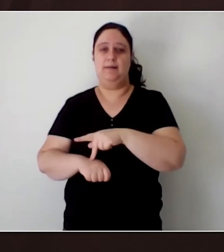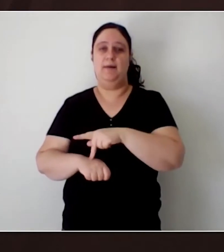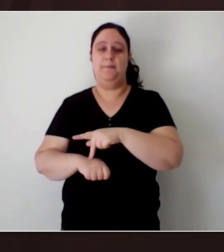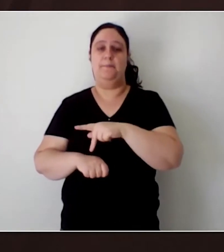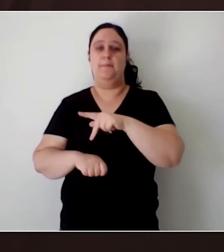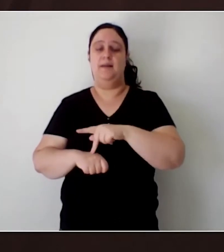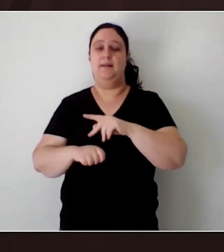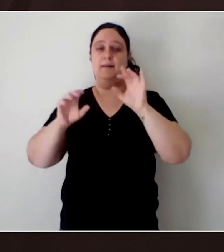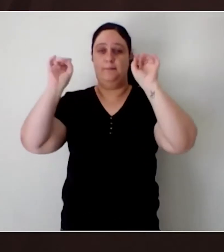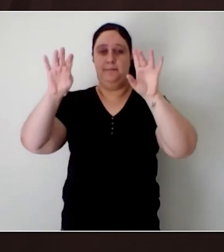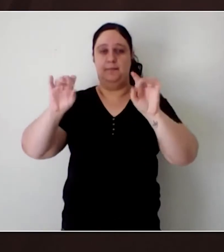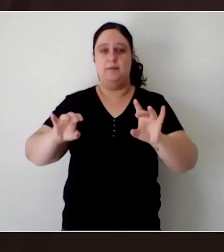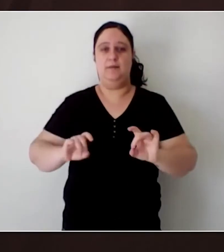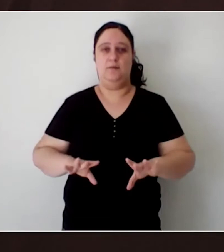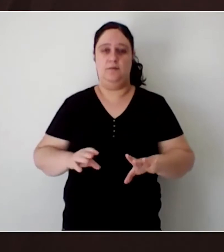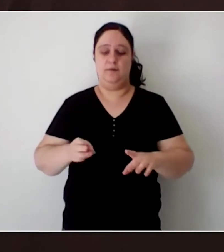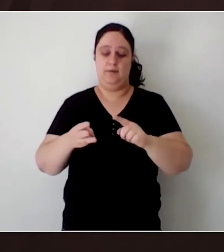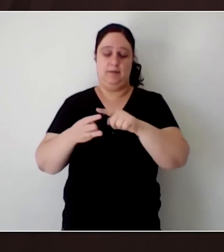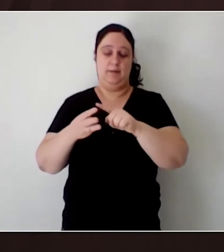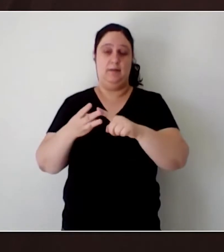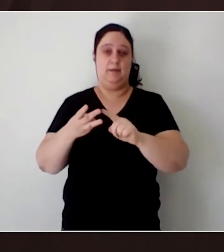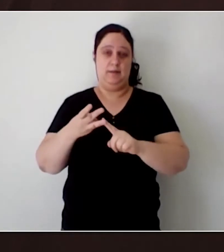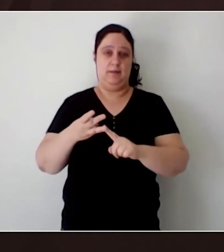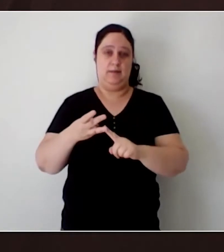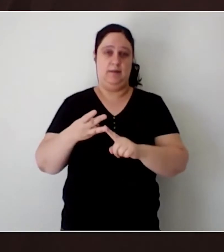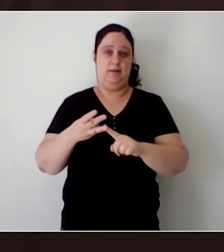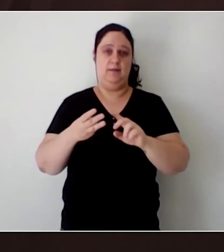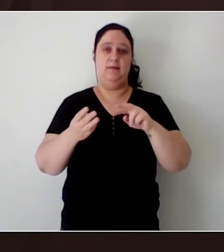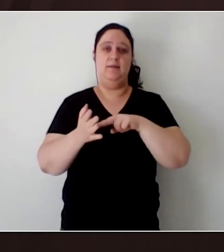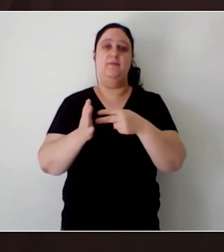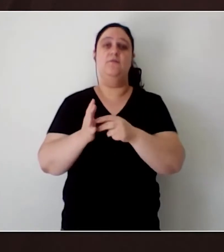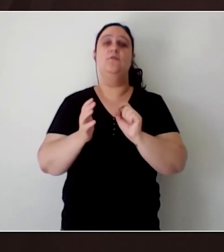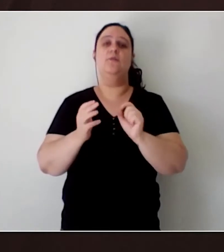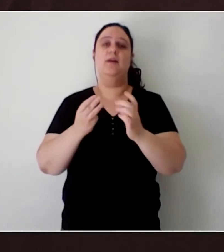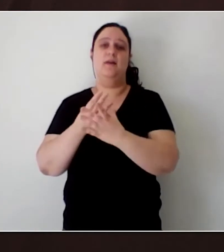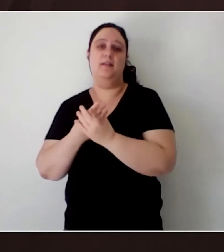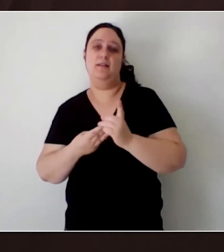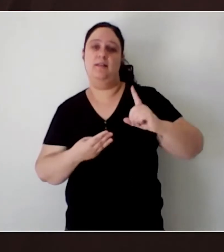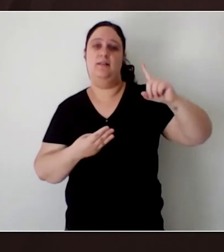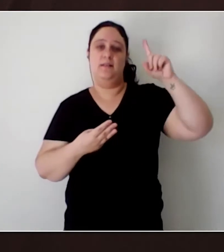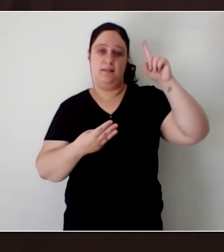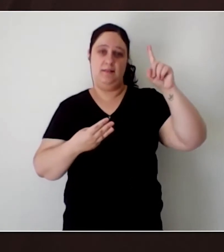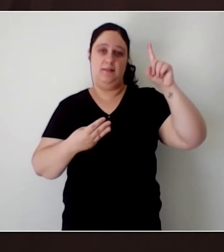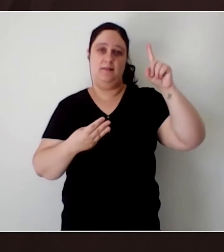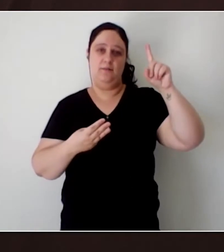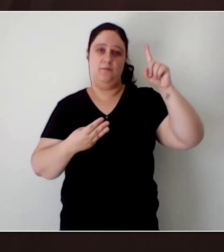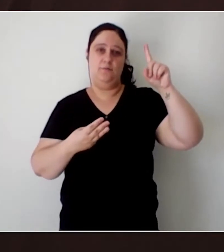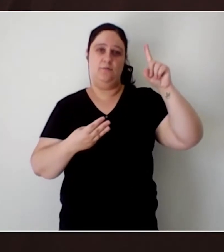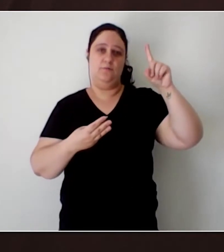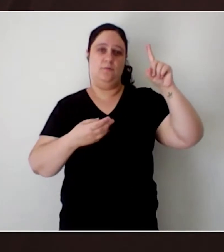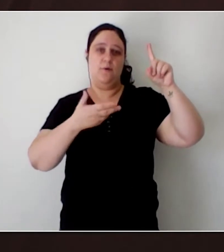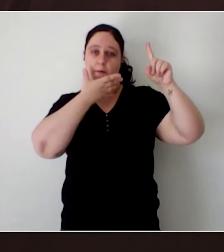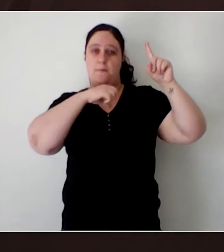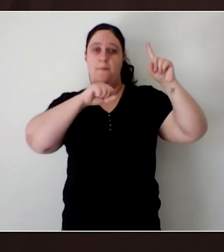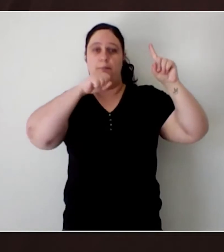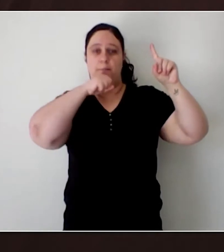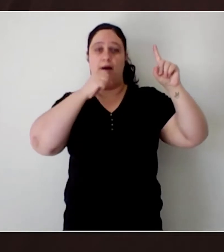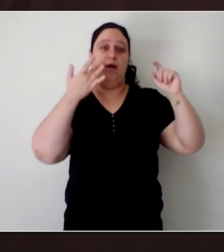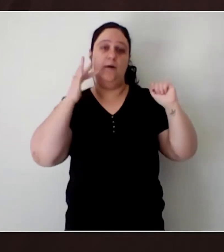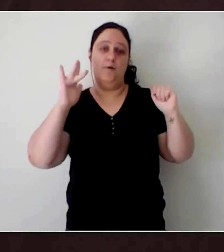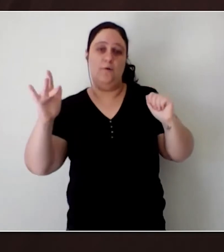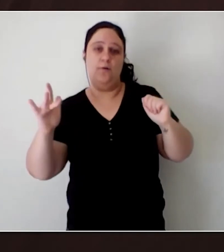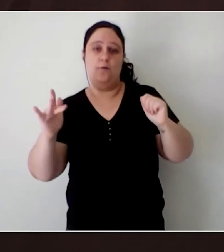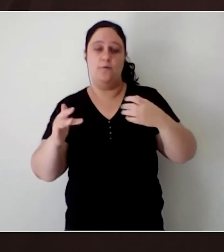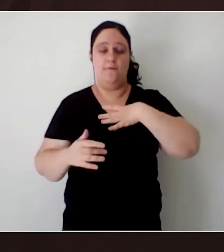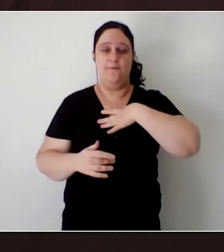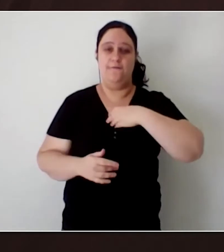representam o Deus triuno, né? O Pai tem a natureza de ouro, o Filho, né? Ele é a prata